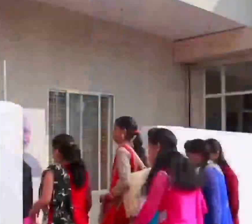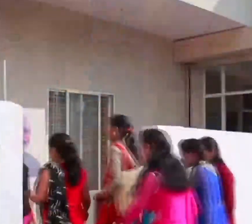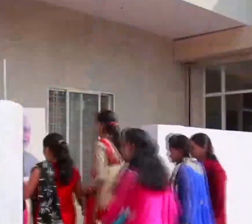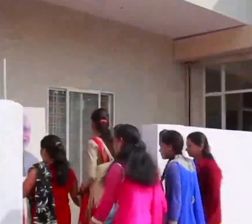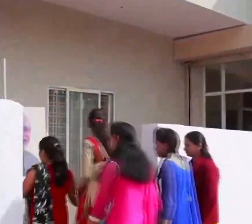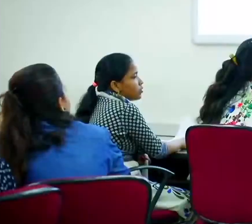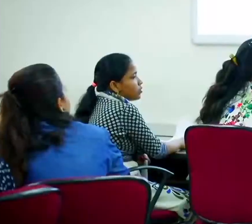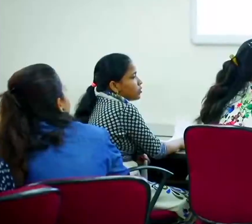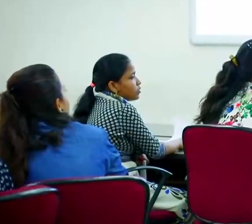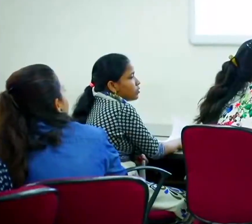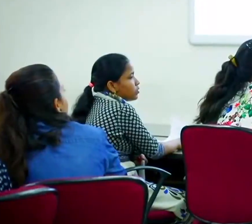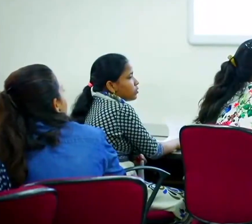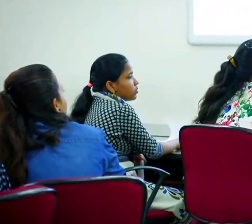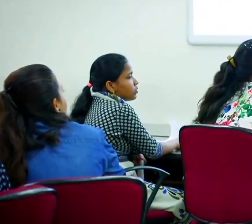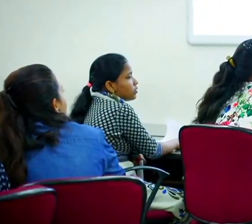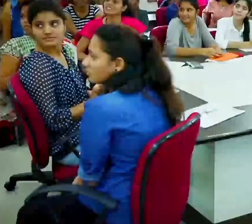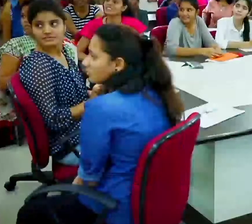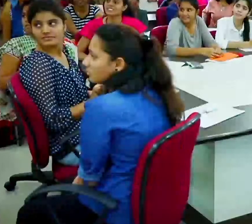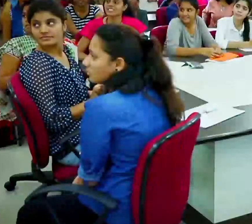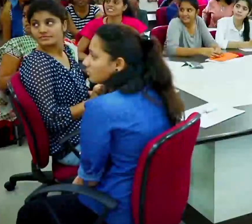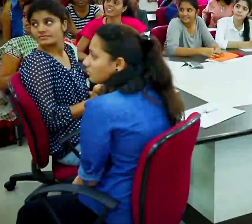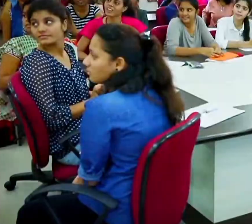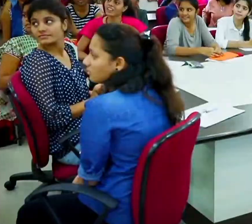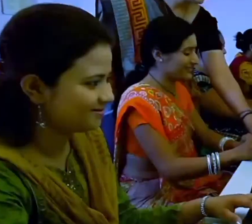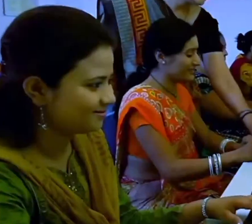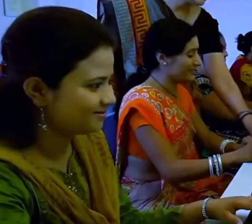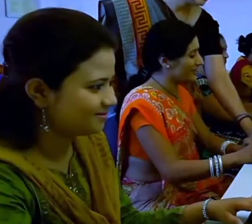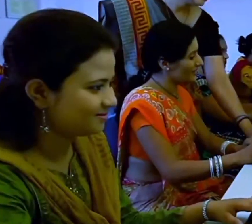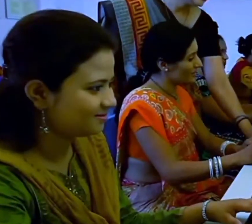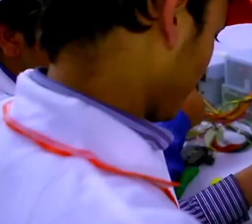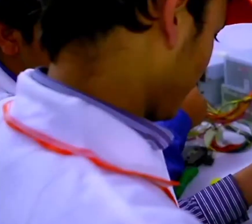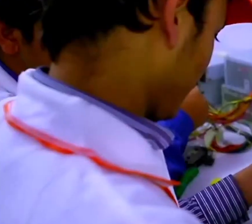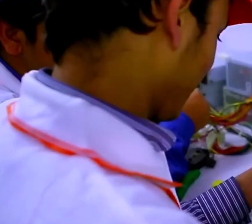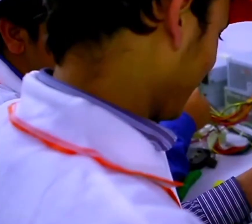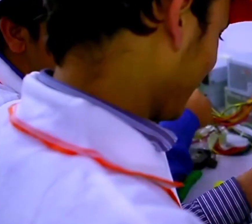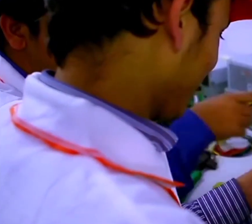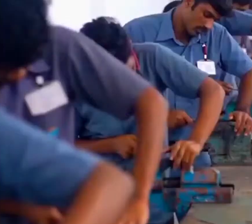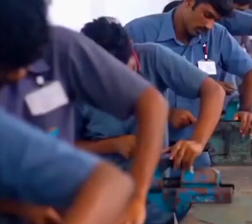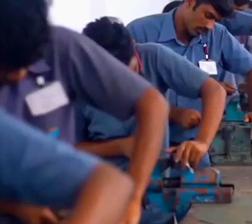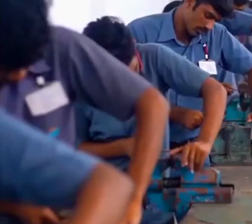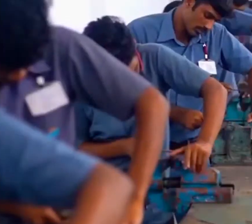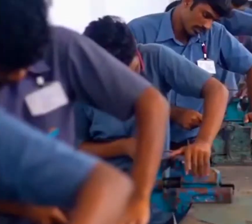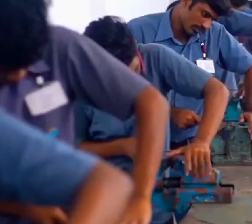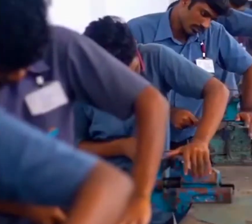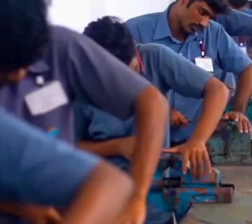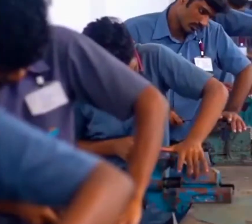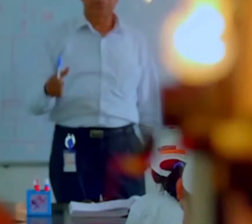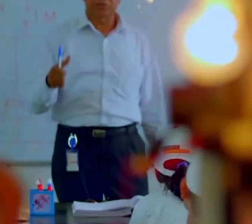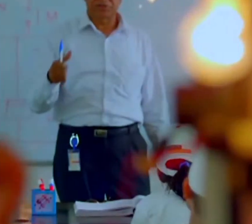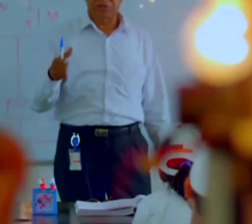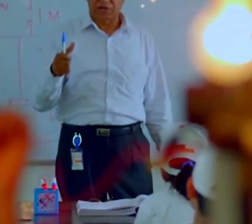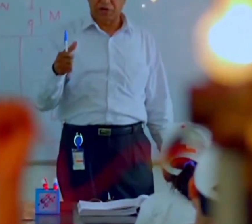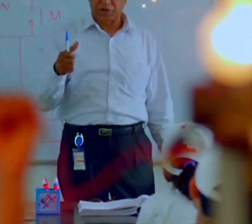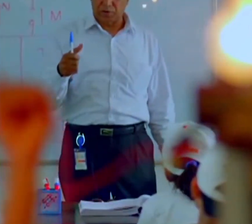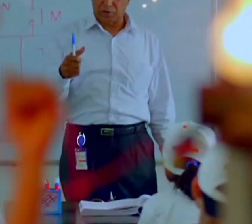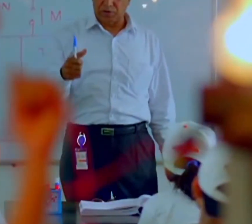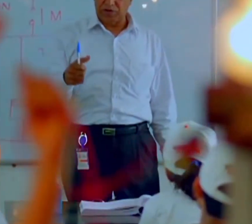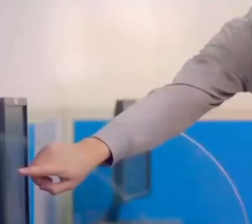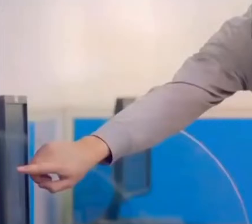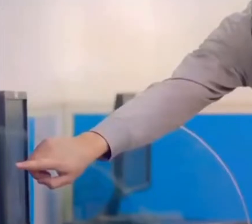केंद्रों यानी AVI के माध्यम से इन पाठ्यक्रमों का संचालन, प्रायोगिक प्रशिक्षण व व्यक्तिगत संपर्क कार्यक्रम